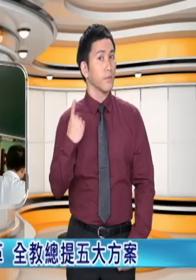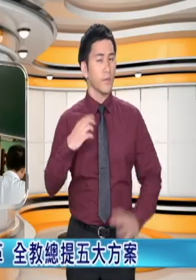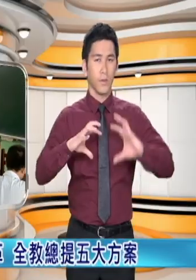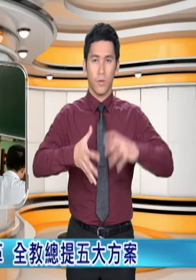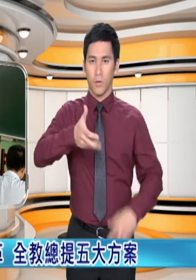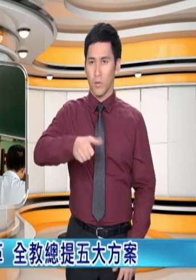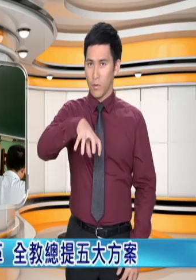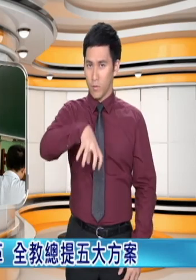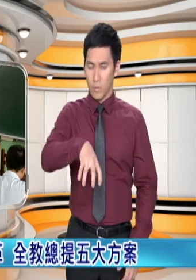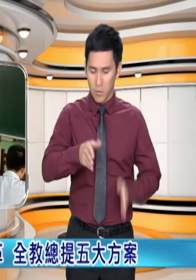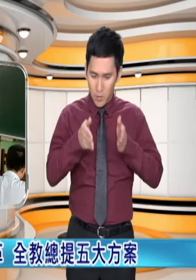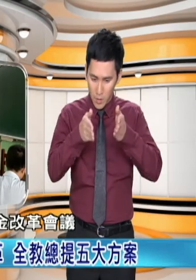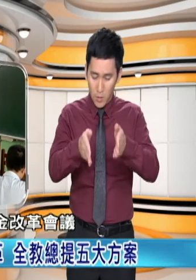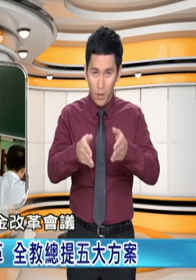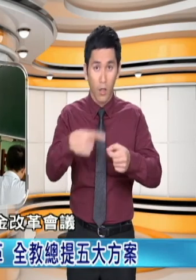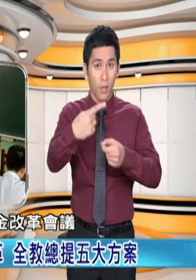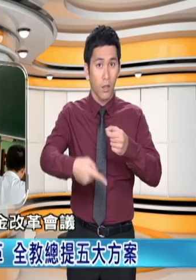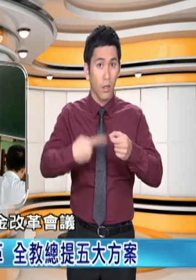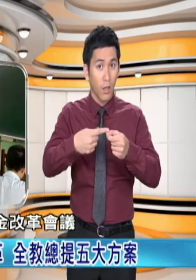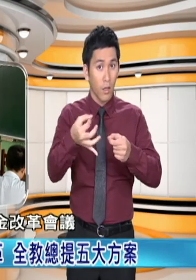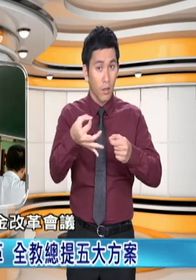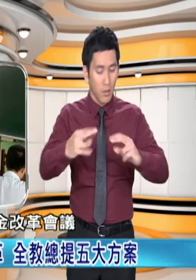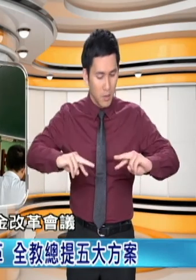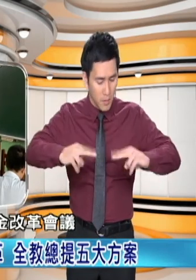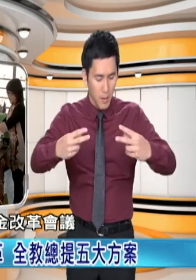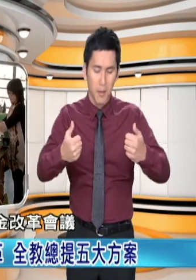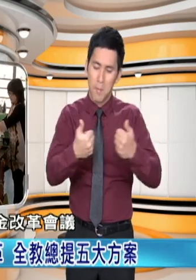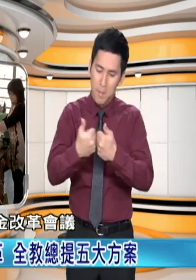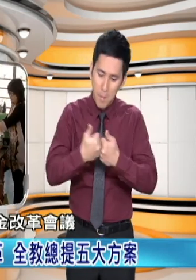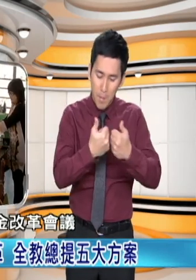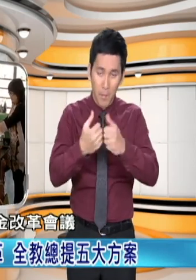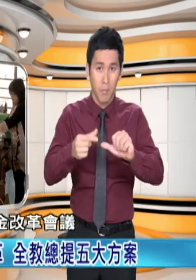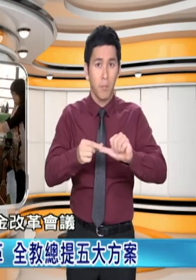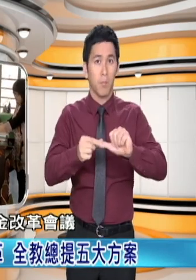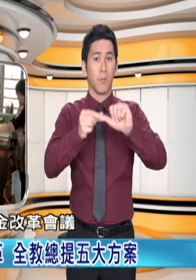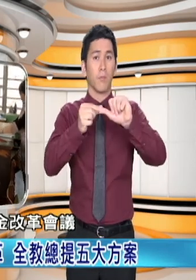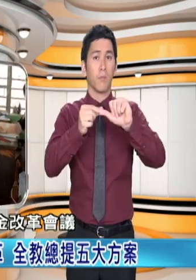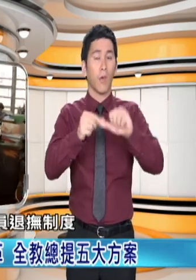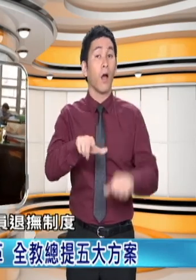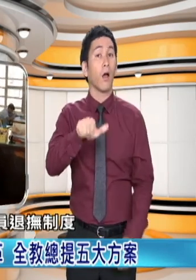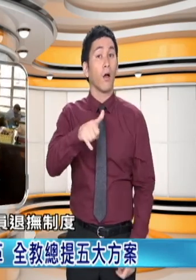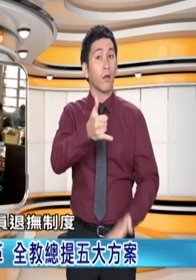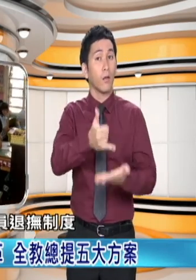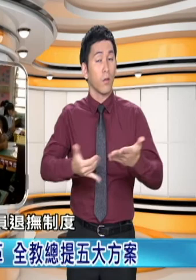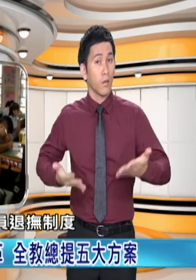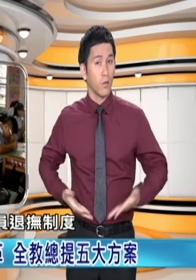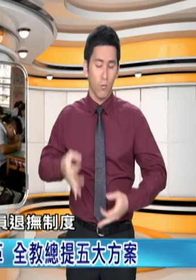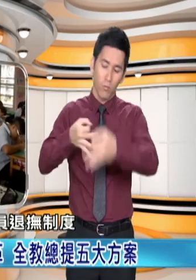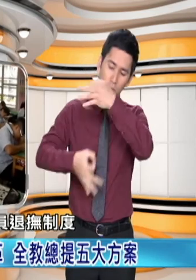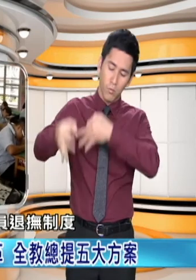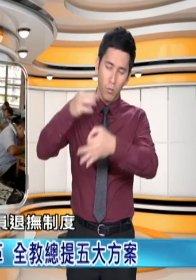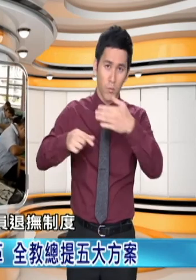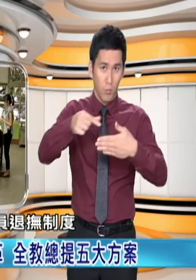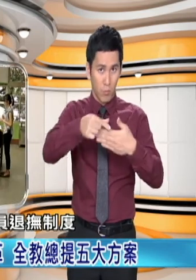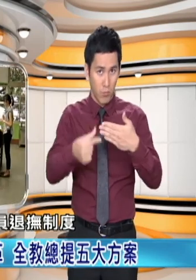总统府在昨天举行了第5次年金改革会议，聚焦在教职人员退辅制